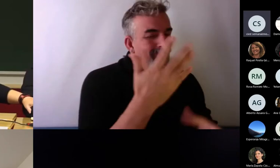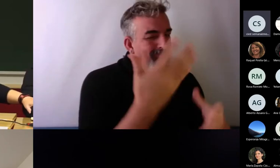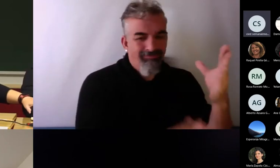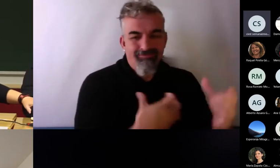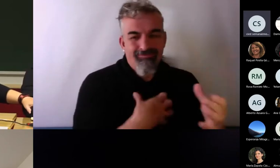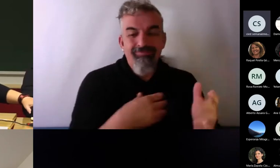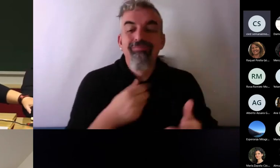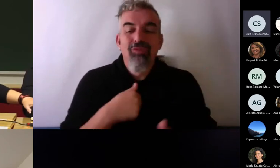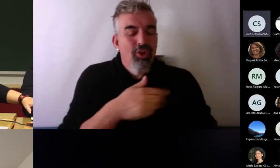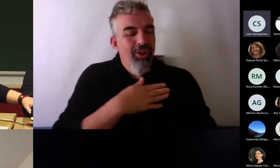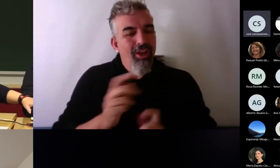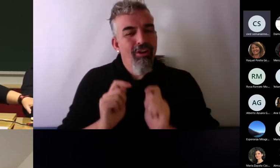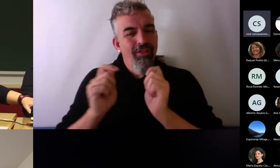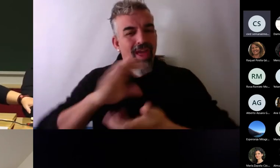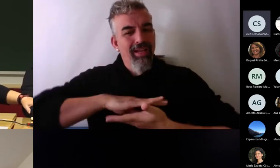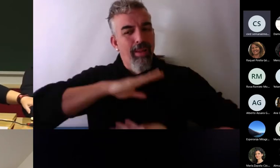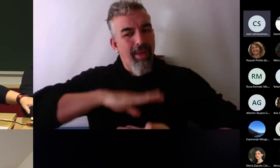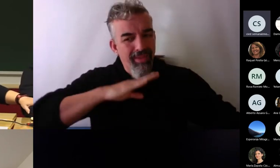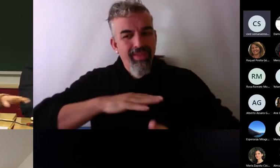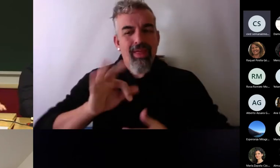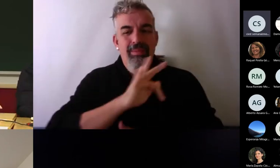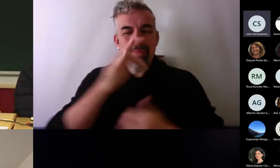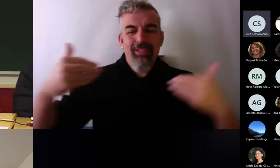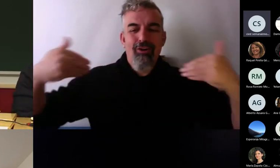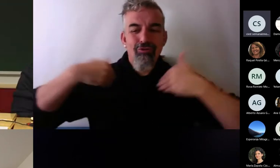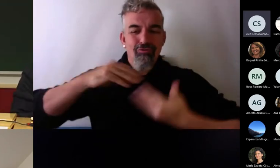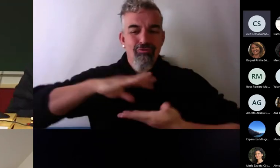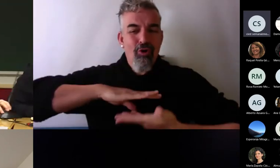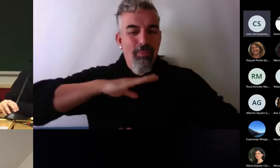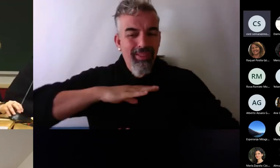Sé que ahora vas a decir que tú no habías dicho eso. Pero yo te he dicho del micro.